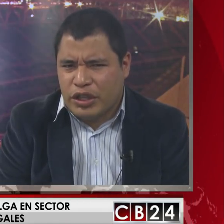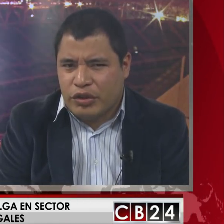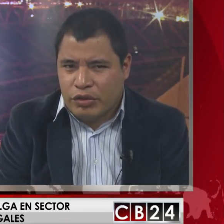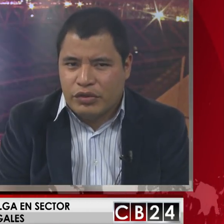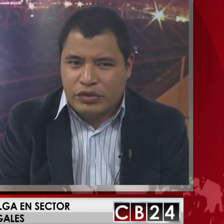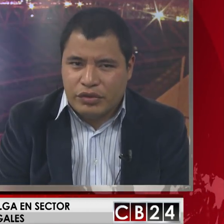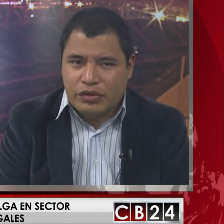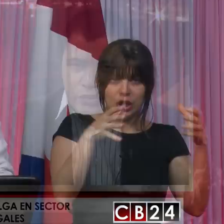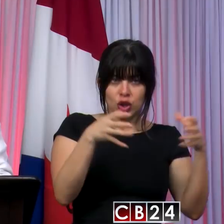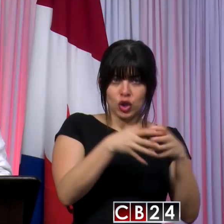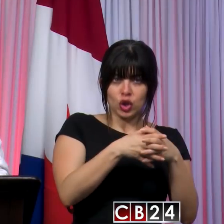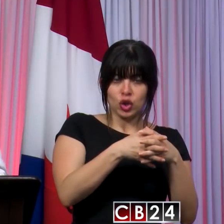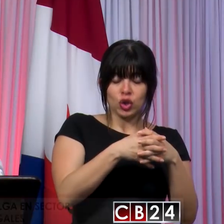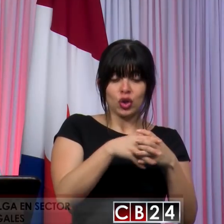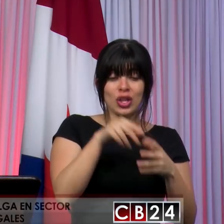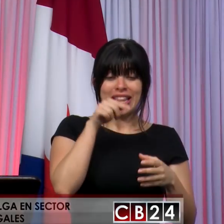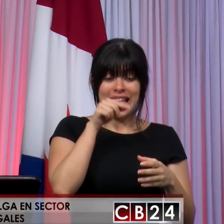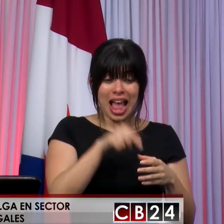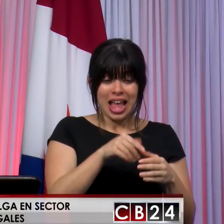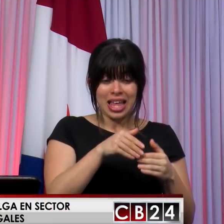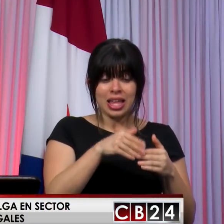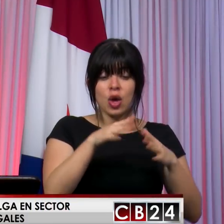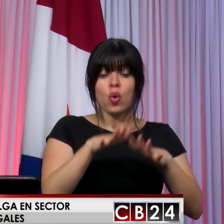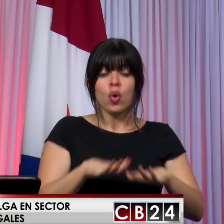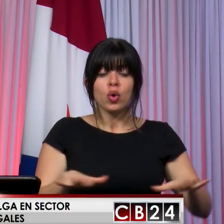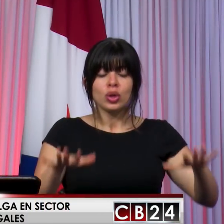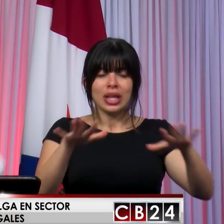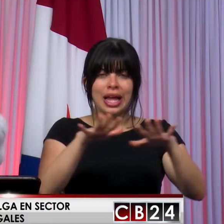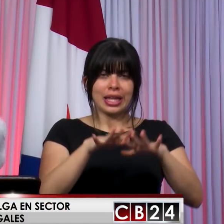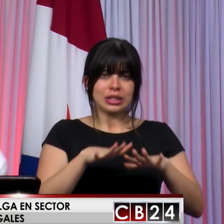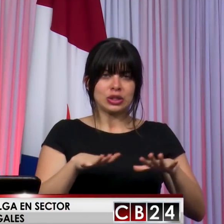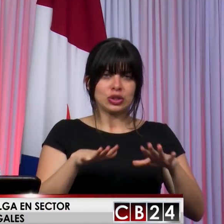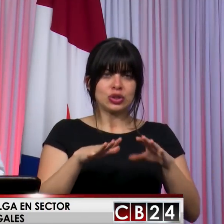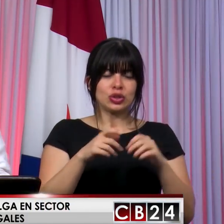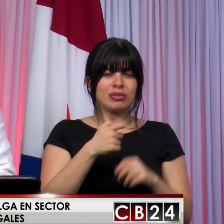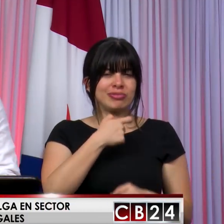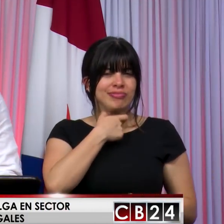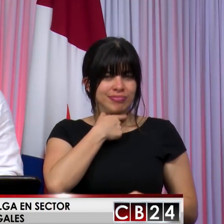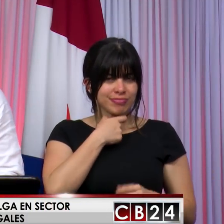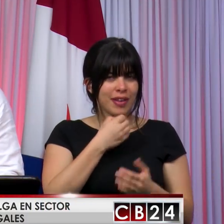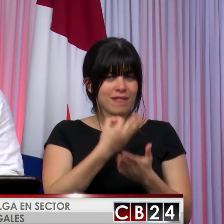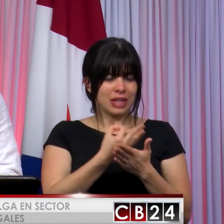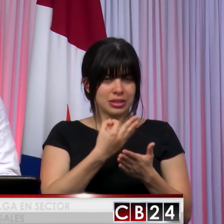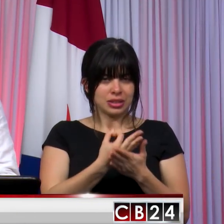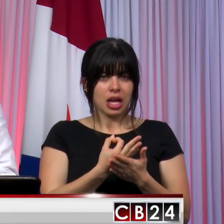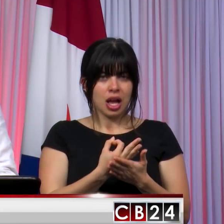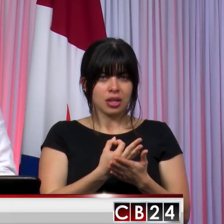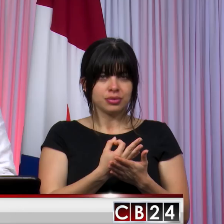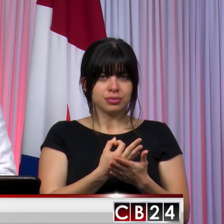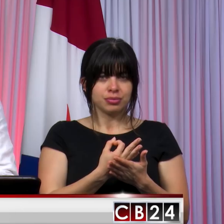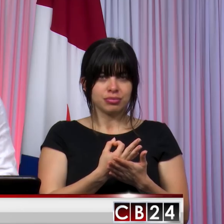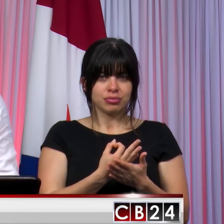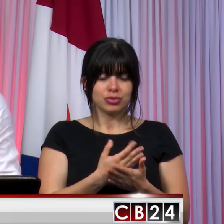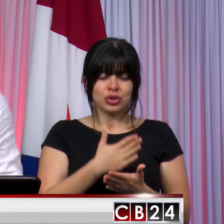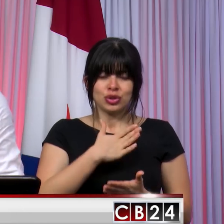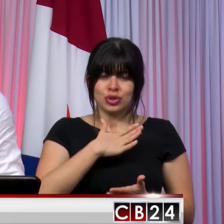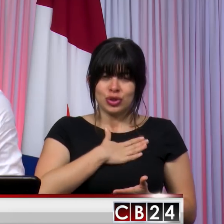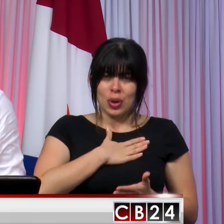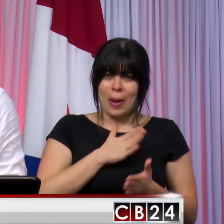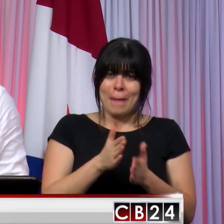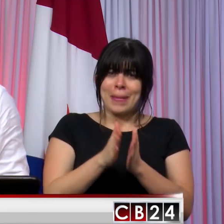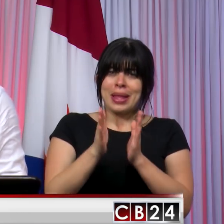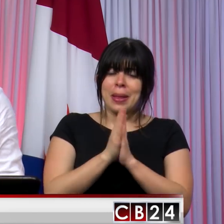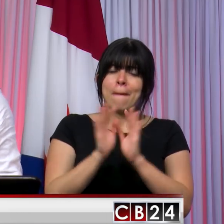qué fue lo que dijo. Y de ahí, en un contexto de estrechez fiscal, yo he pedido